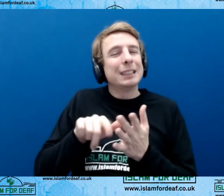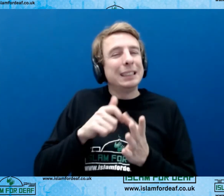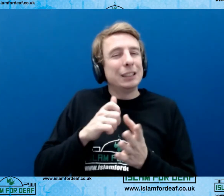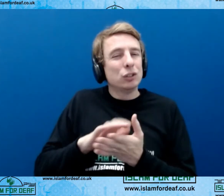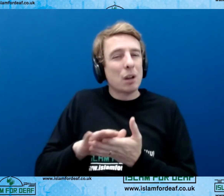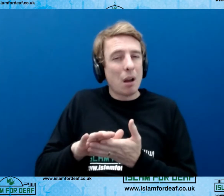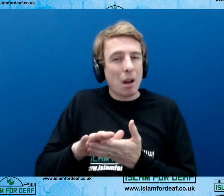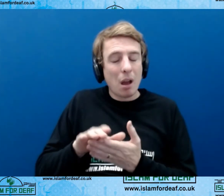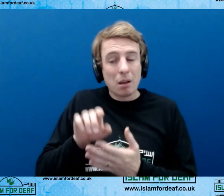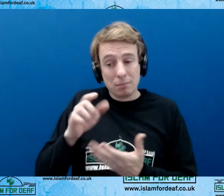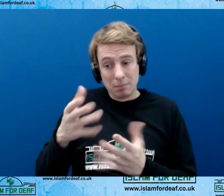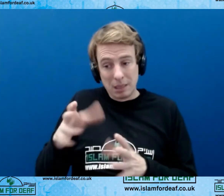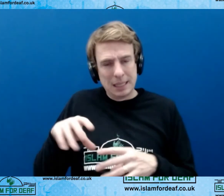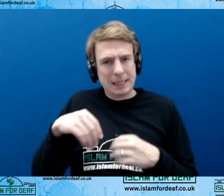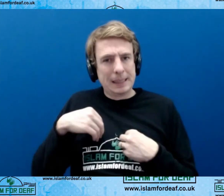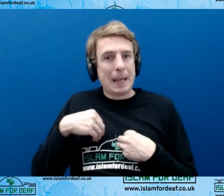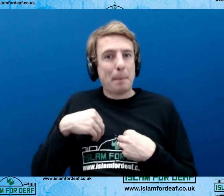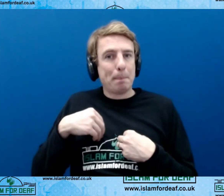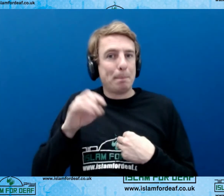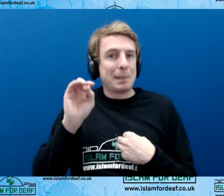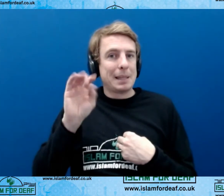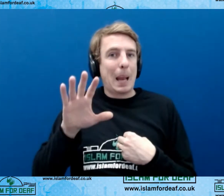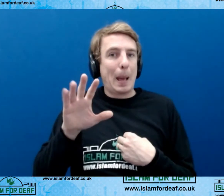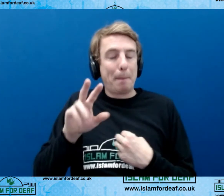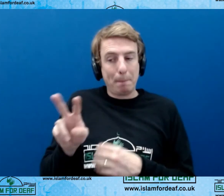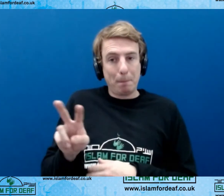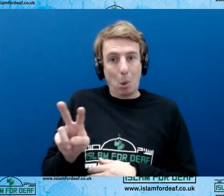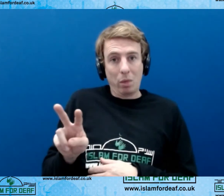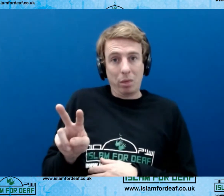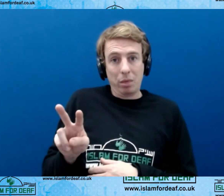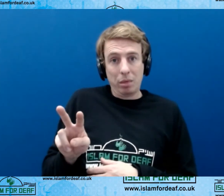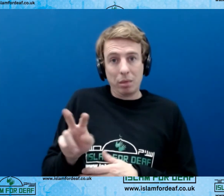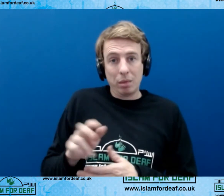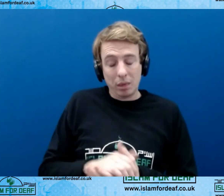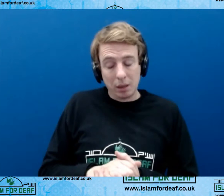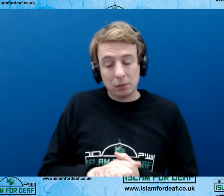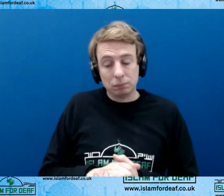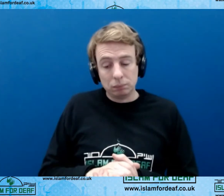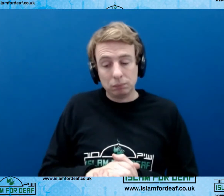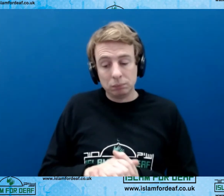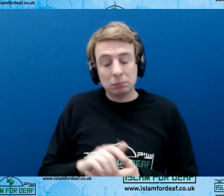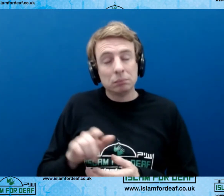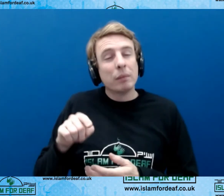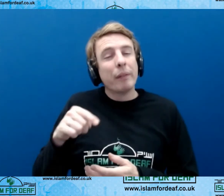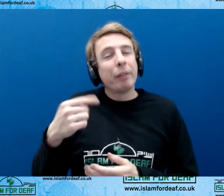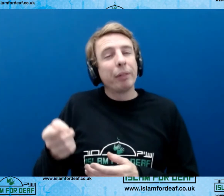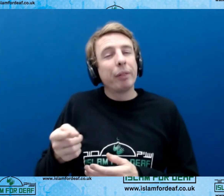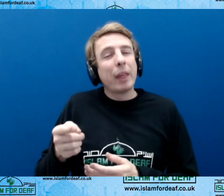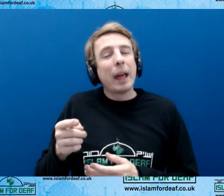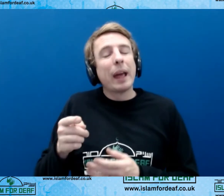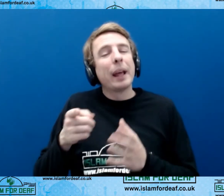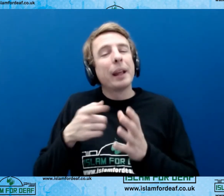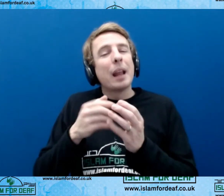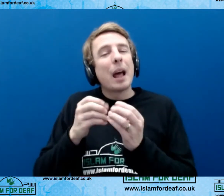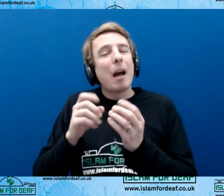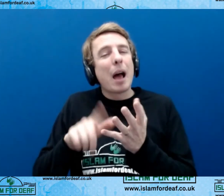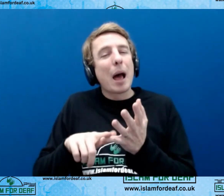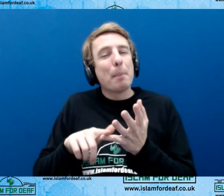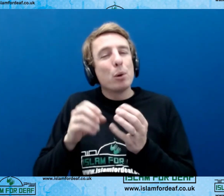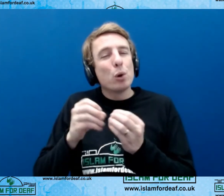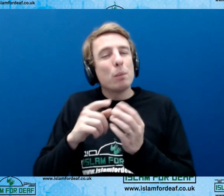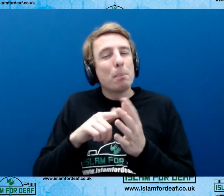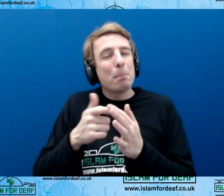الله عنه فكانوا ثلاثة رجلان وامرأة. Then Abu Bakr, the truthful one, as Siddiq, he